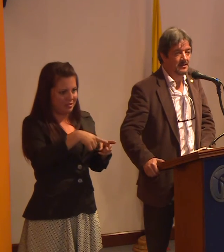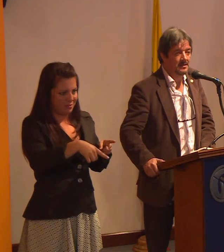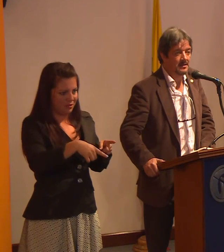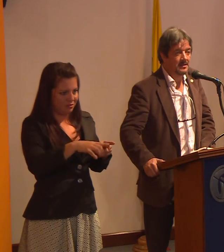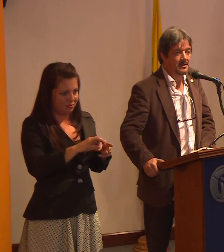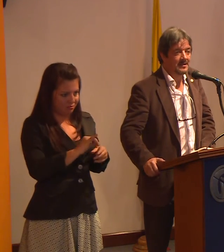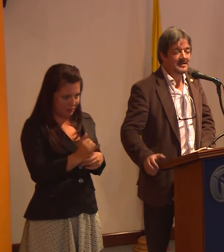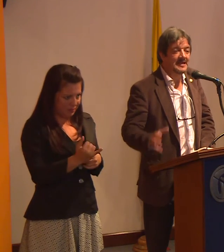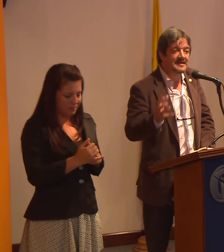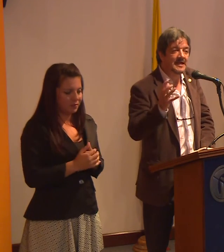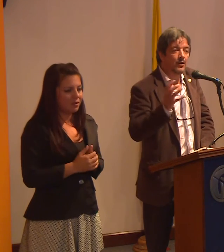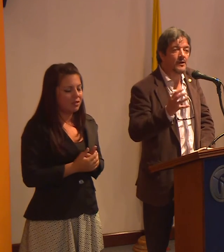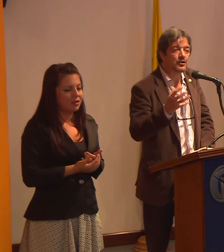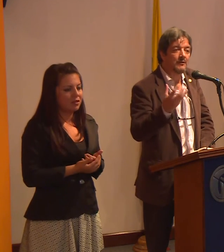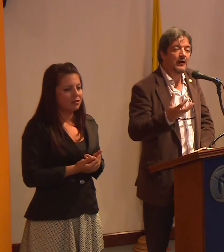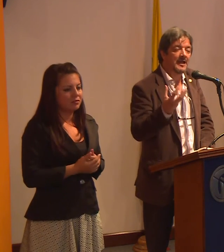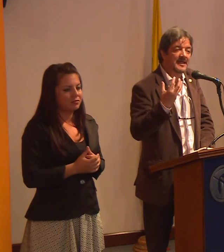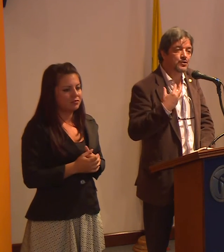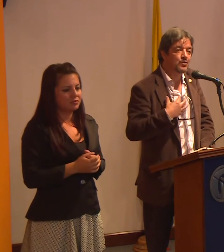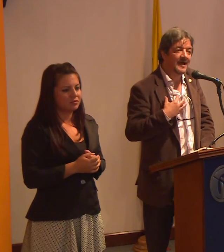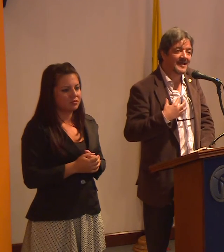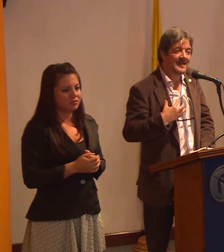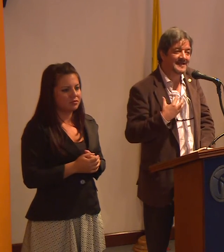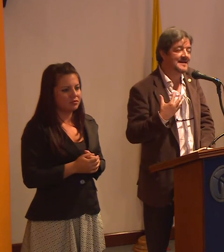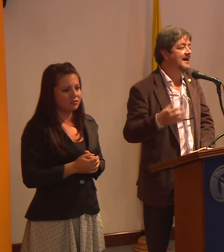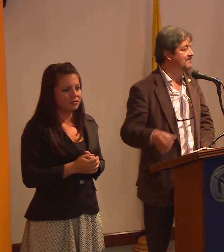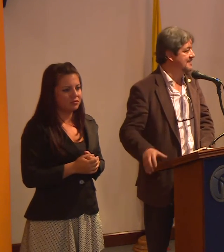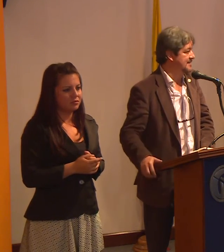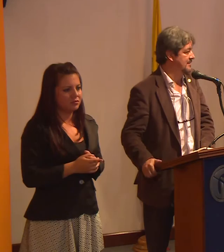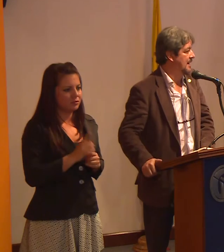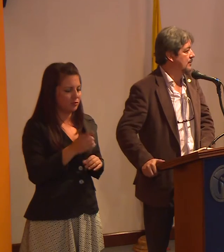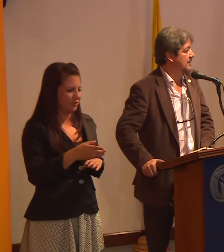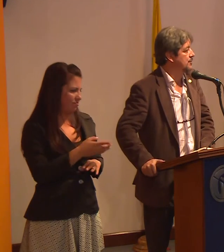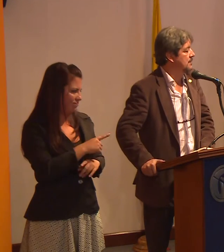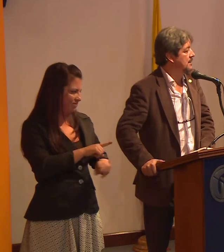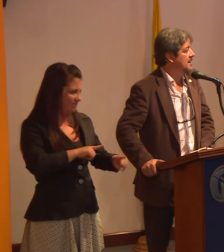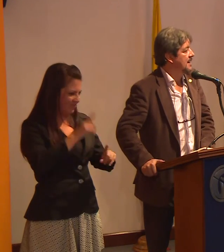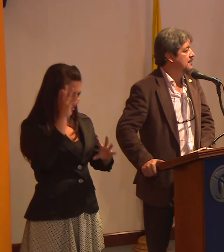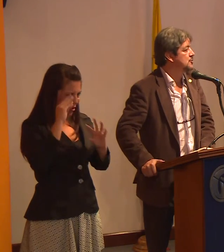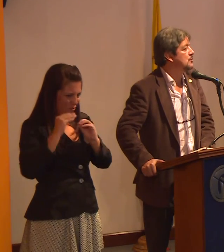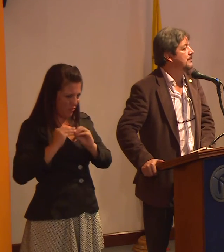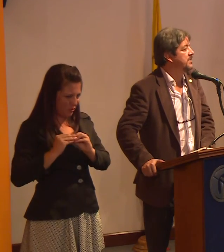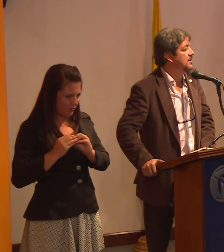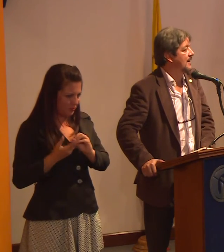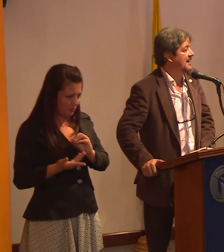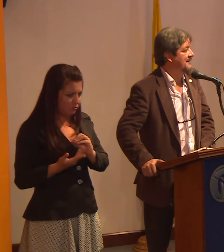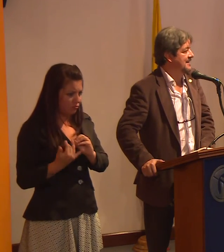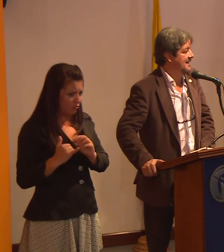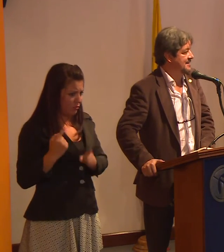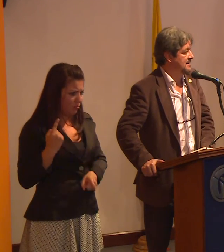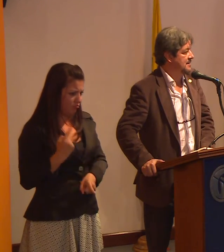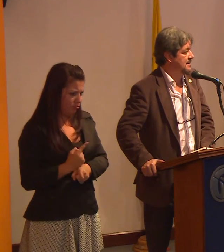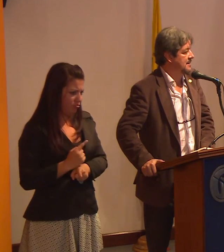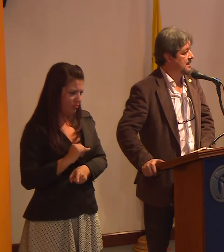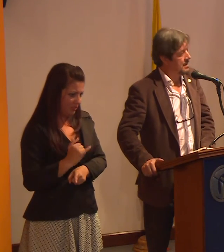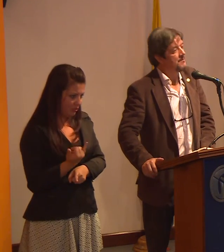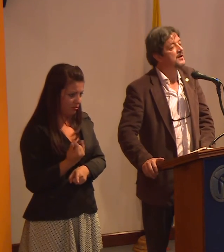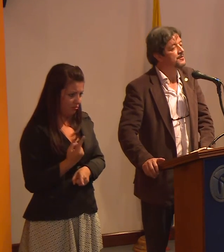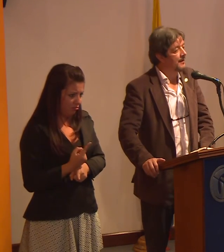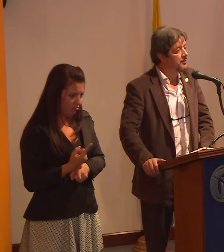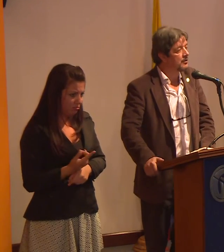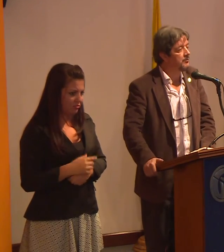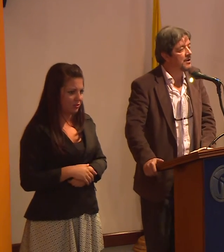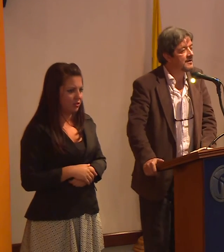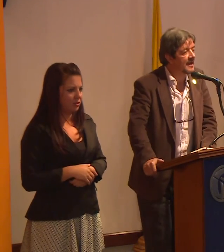perspectiva, de ese acuerdo, bajo la lectura que le hace la administración al acuerdo, hemos cumplido a cabalidad.